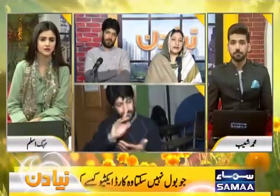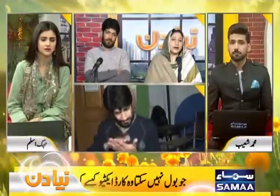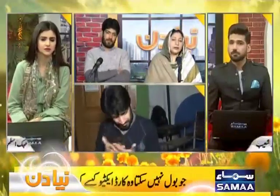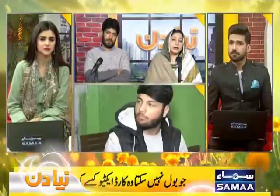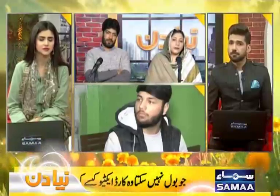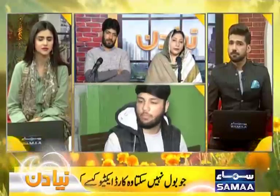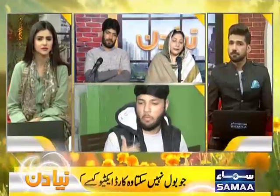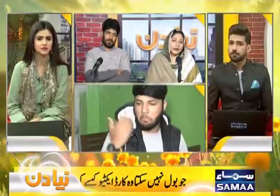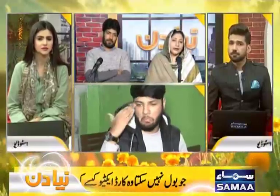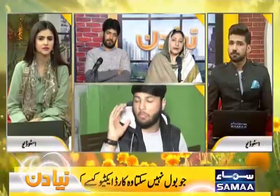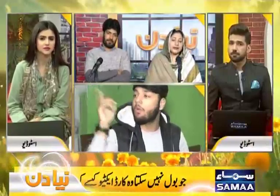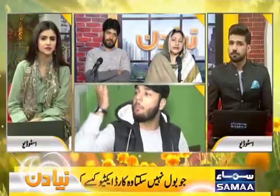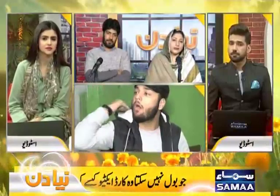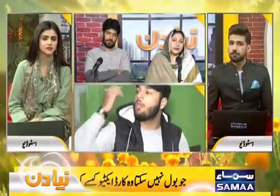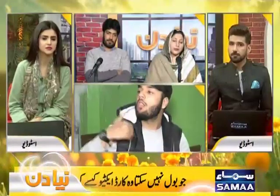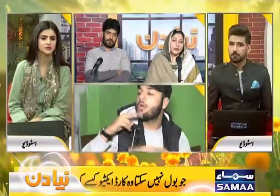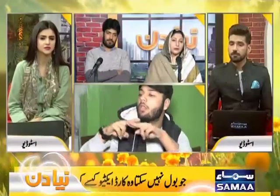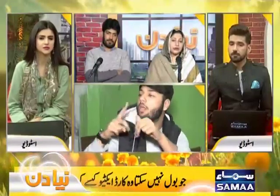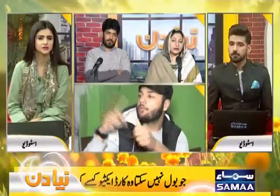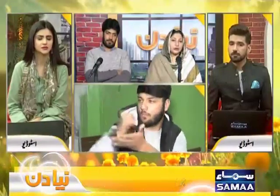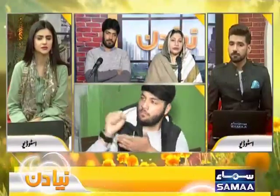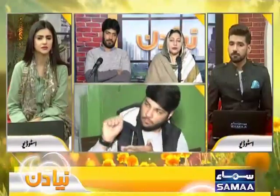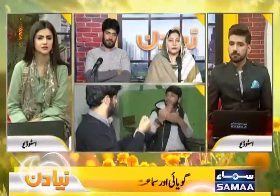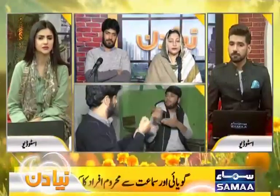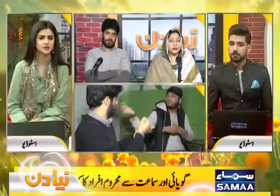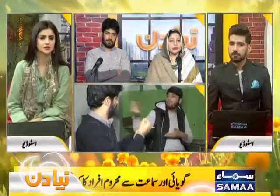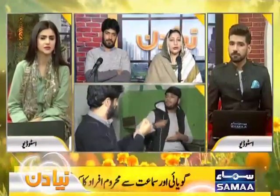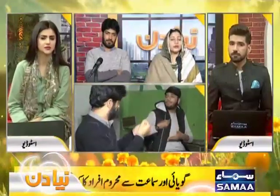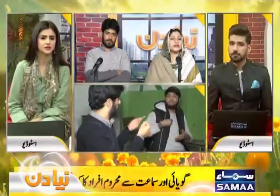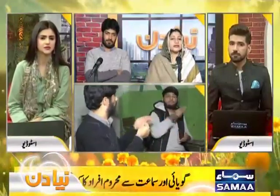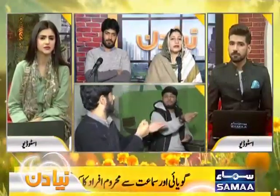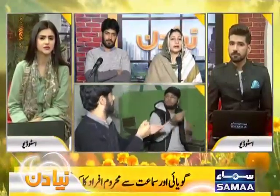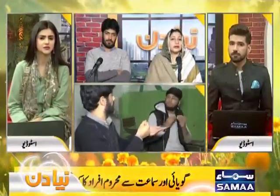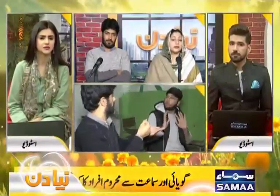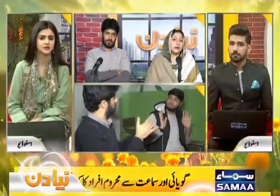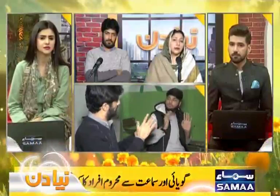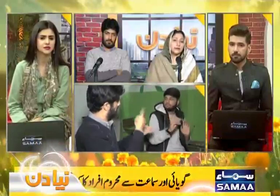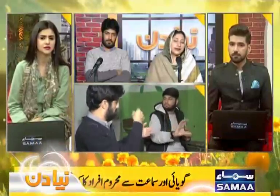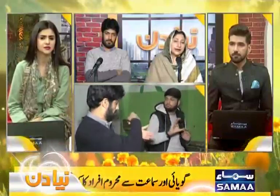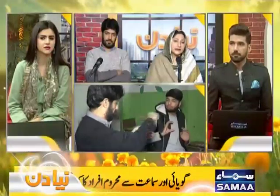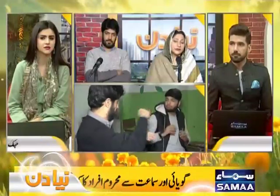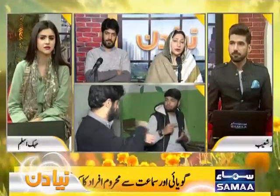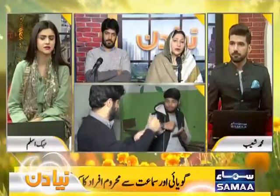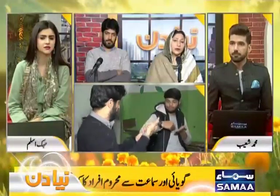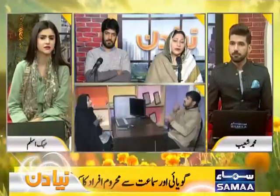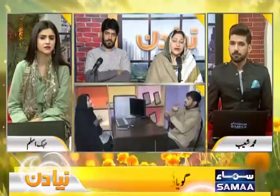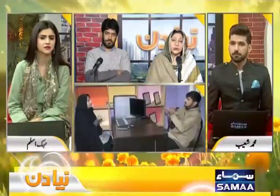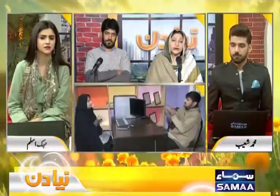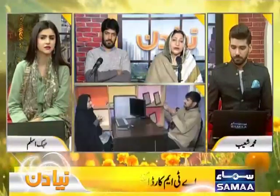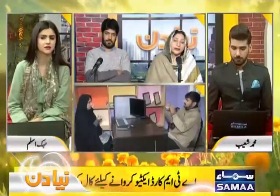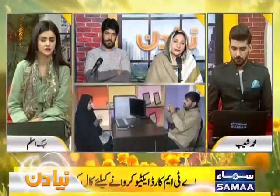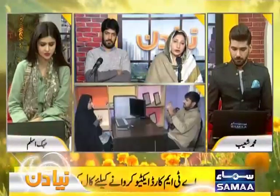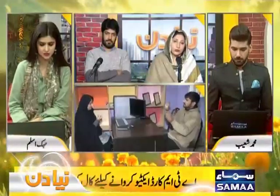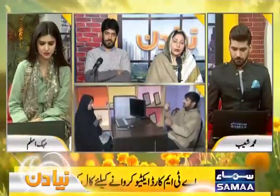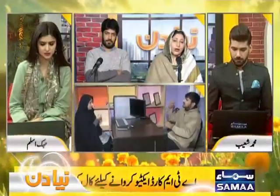जी देखिए, हम हर फोरम पे किसी भी जगह पर कोई मीटिंग होती है, कॉन्फ्रेंस होती है, तो हम ये चीज़ें, अब जाहिर है कि इसको हम आवाज़